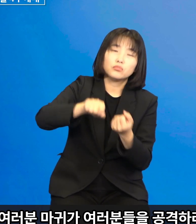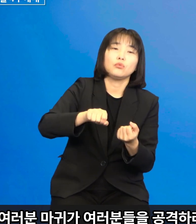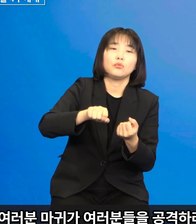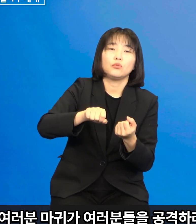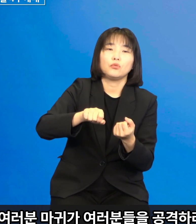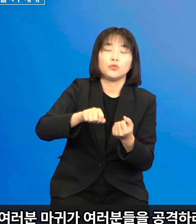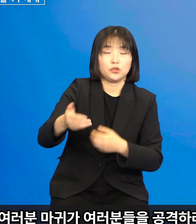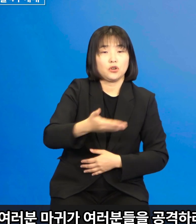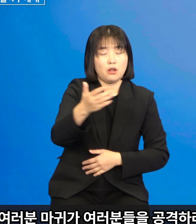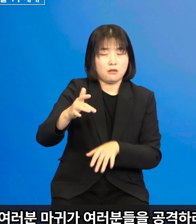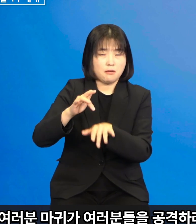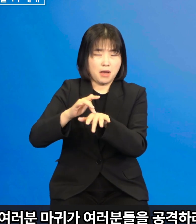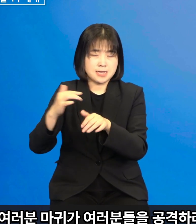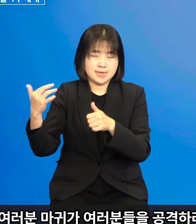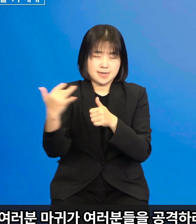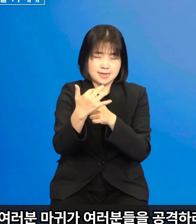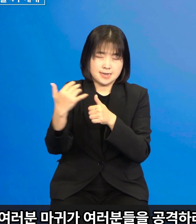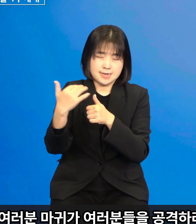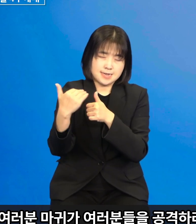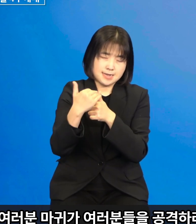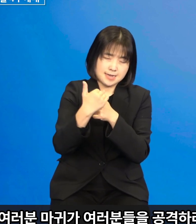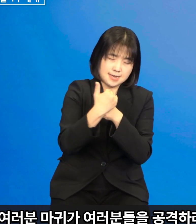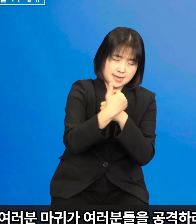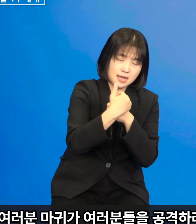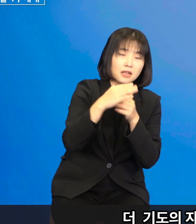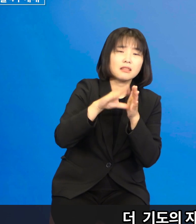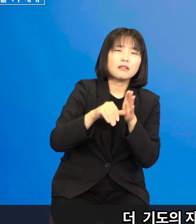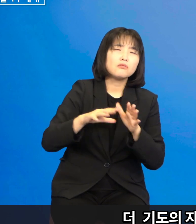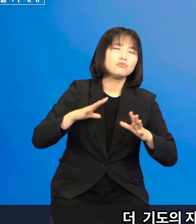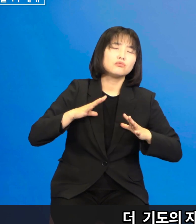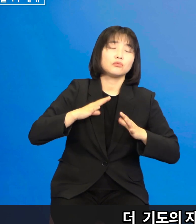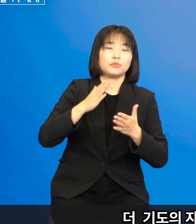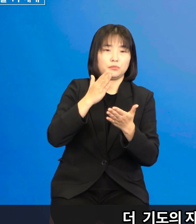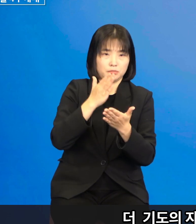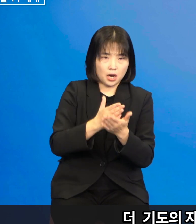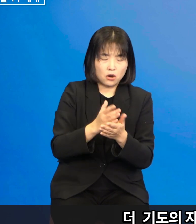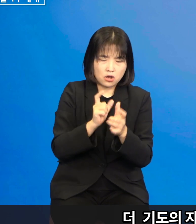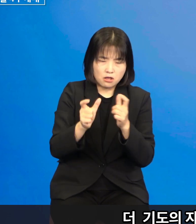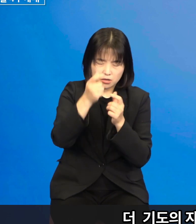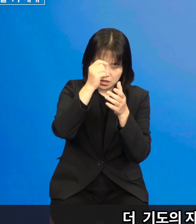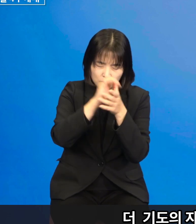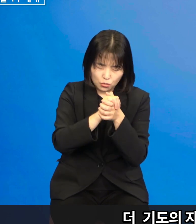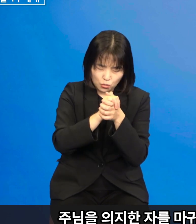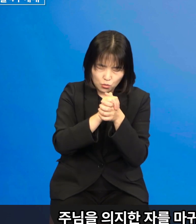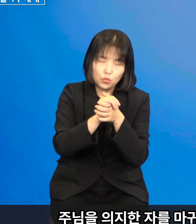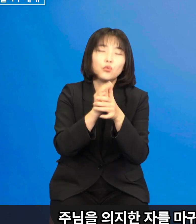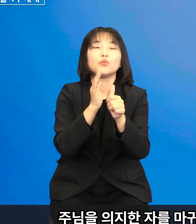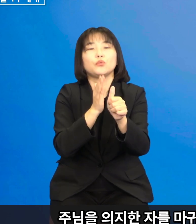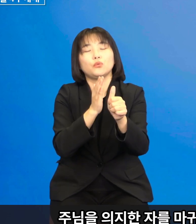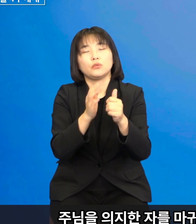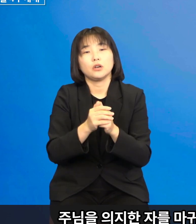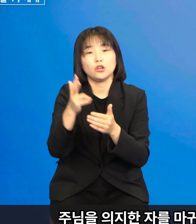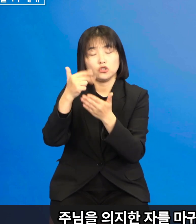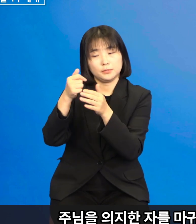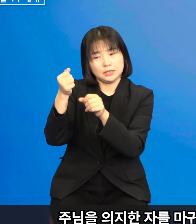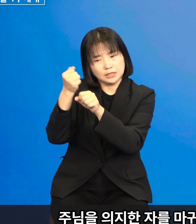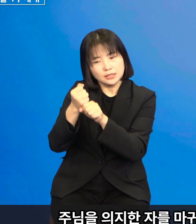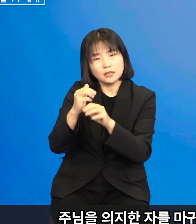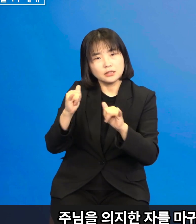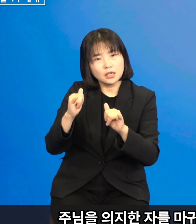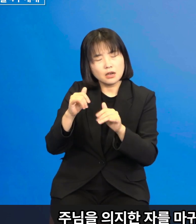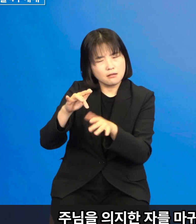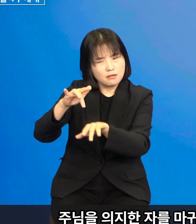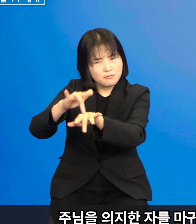여러분들을 공격하려고 할 때 그때마다 두려워하지 마시고 더 기도의 자리로 나아가십시오. 주님을 의지한 자를 마귀는